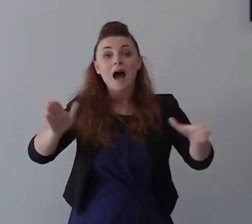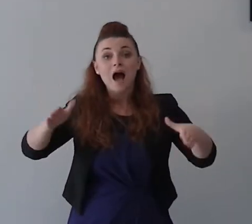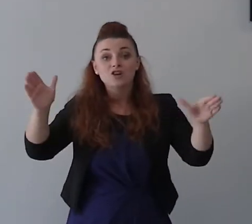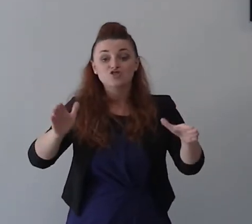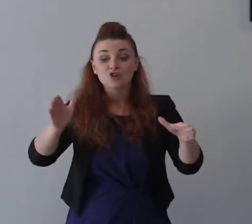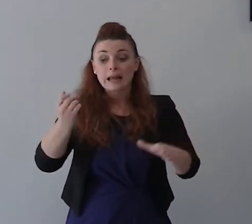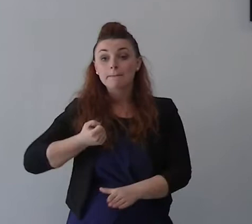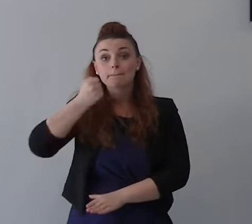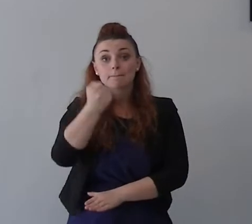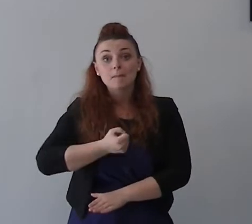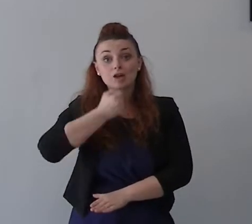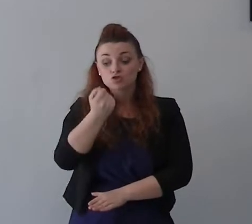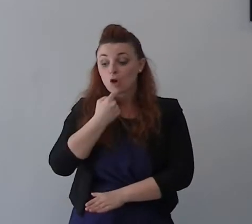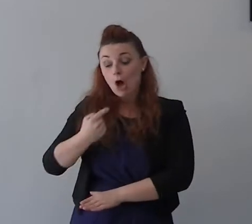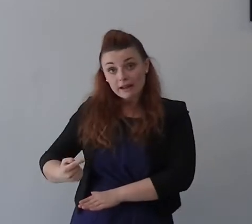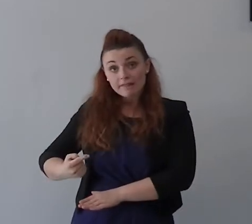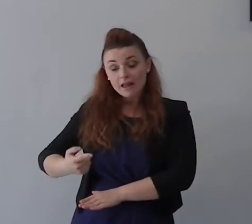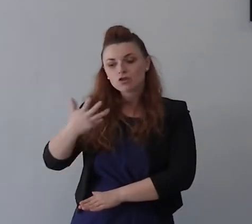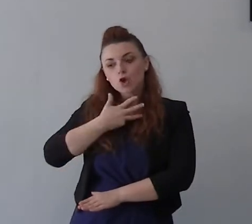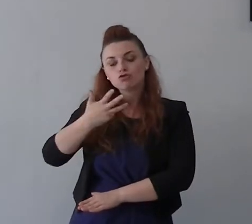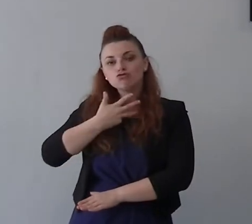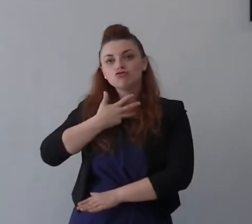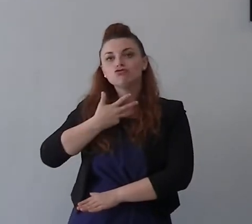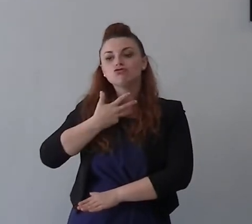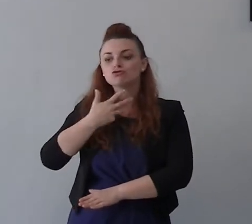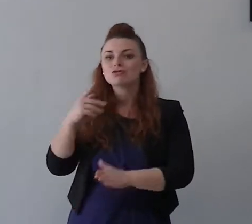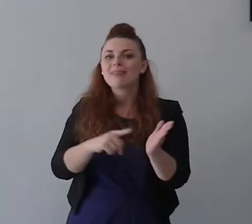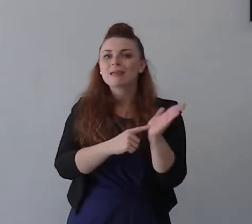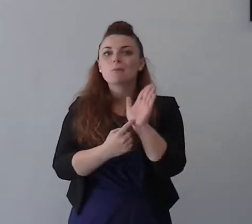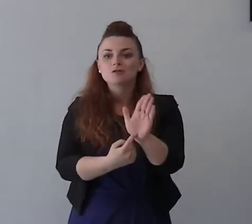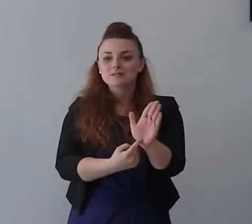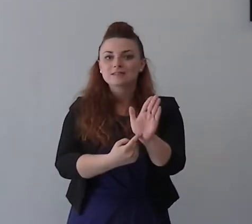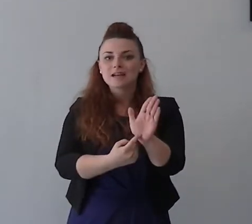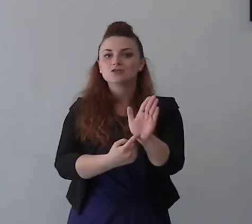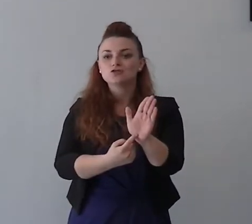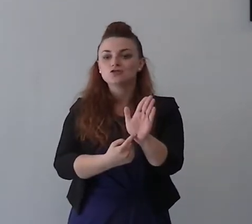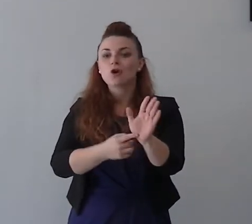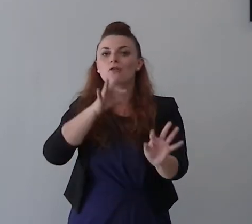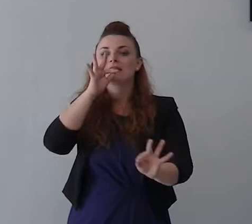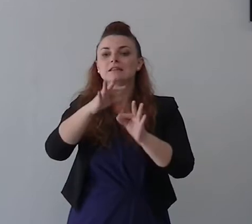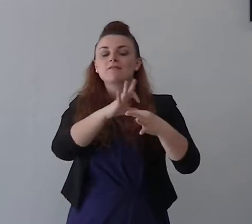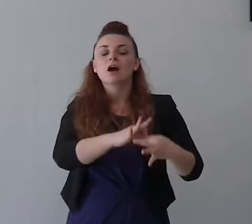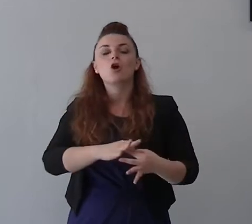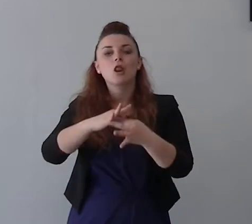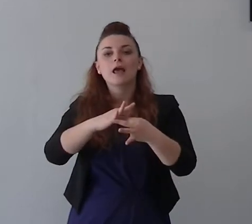avrebbe contraddistinto il re che era venuto nella prossima anno. Sempre da